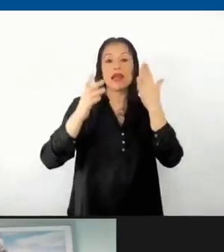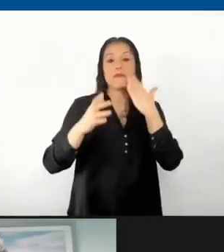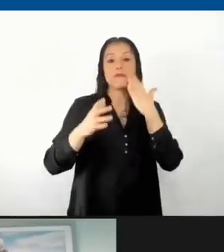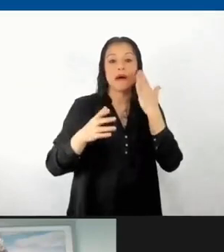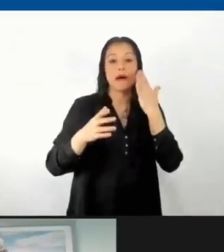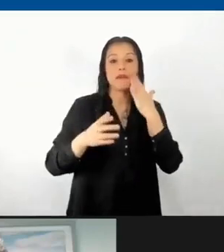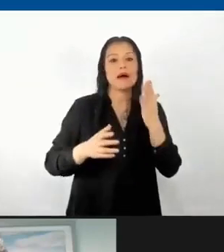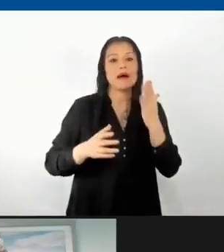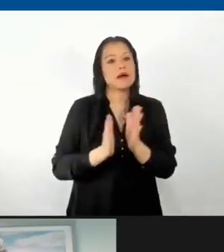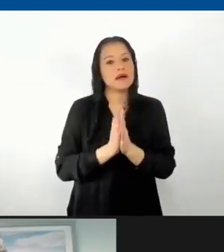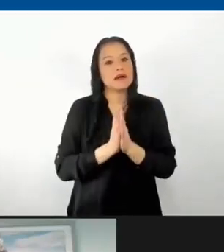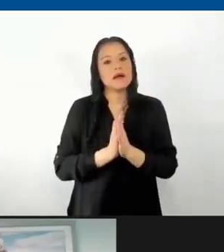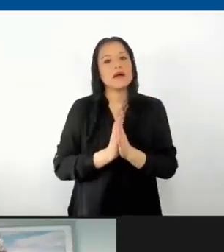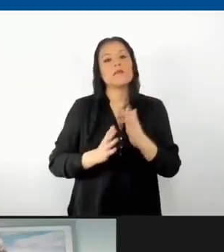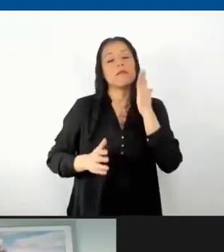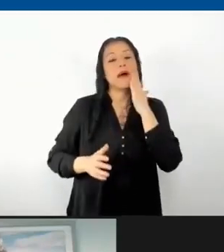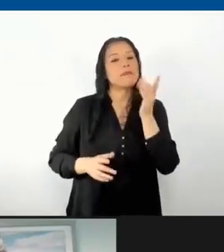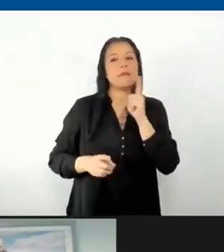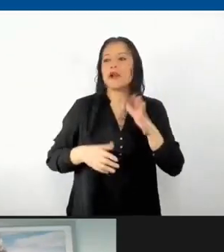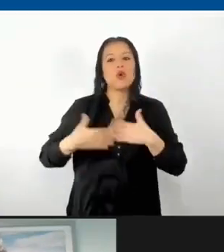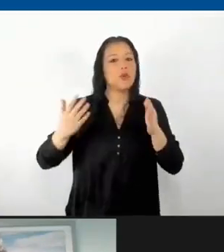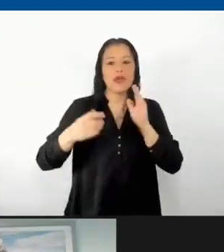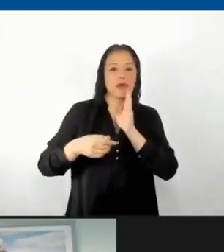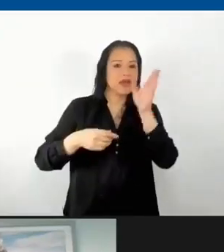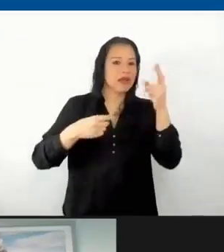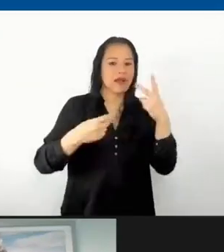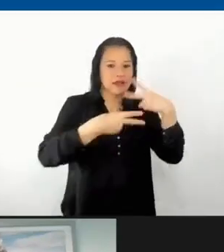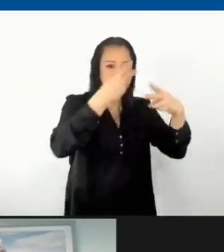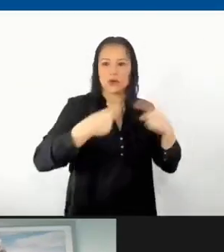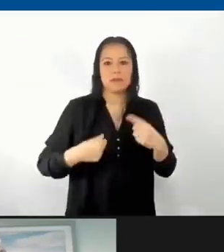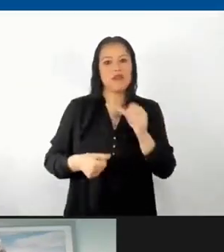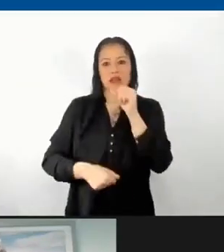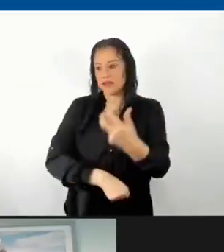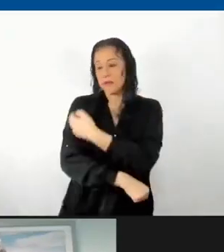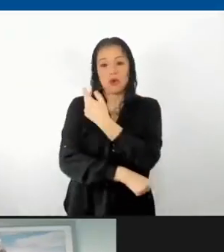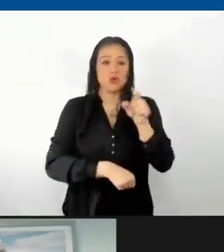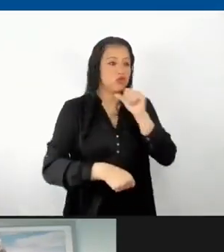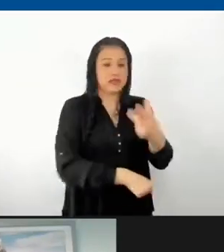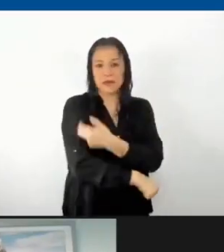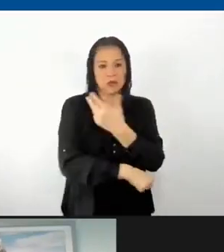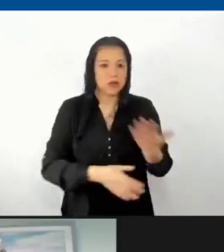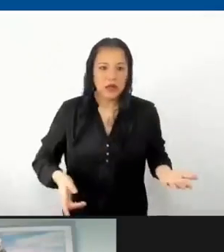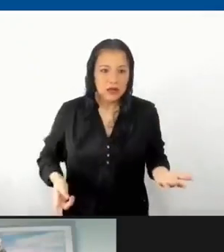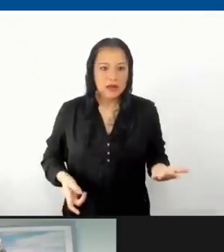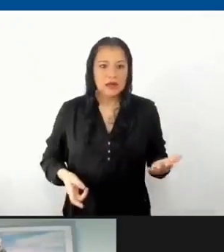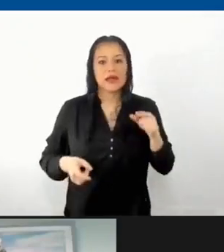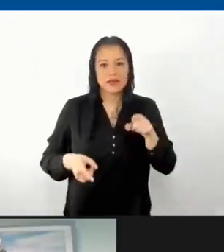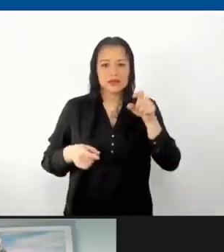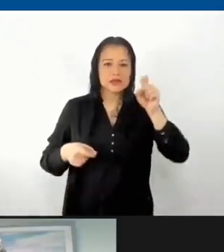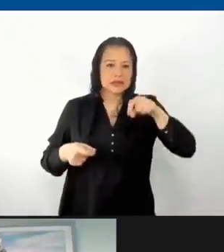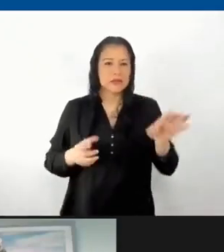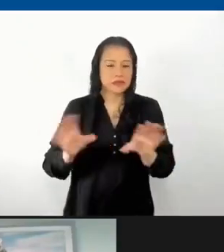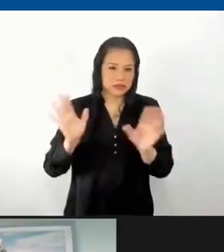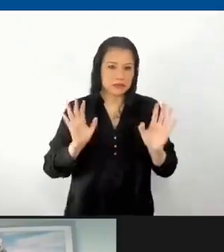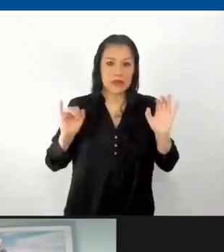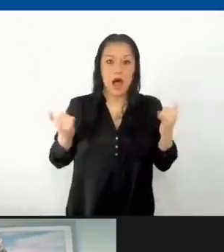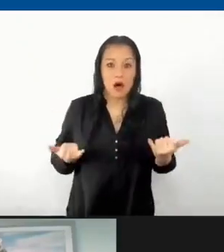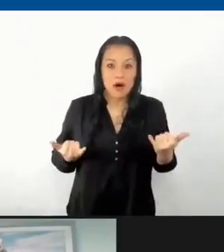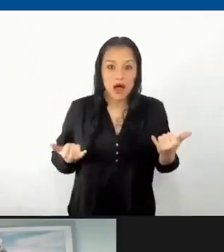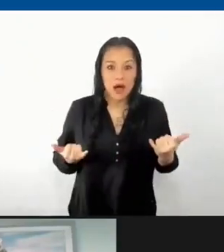papito, no te voy a poder ver porque no estoy vacunado, tú no estás vacunado todavía. Eso es lo que tenemos que hacer. Ahora, si todos